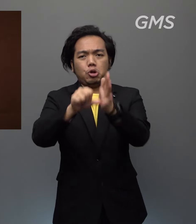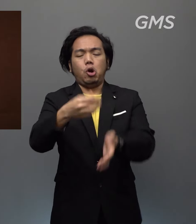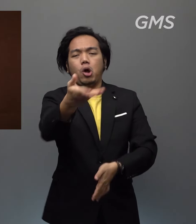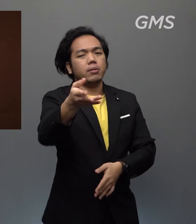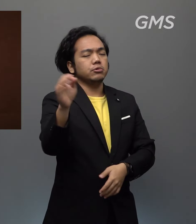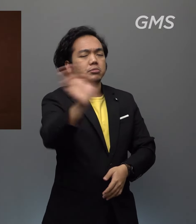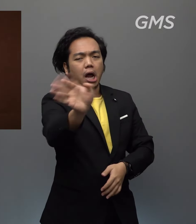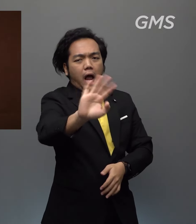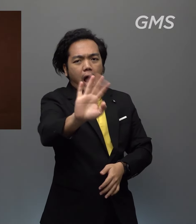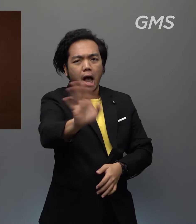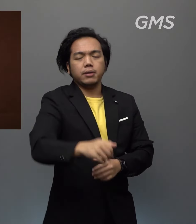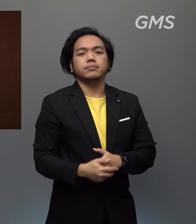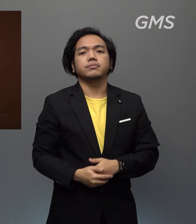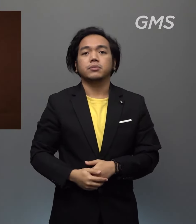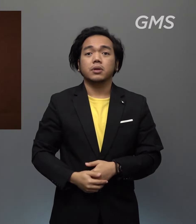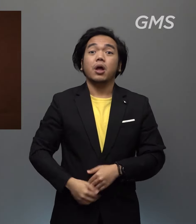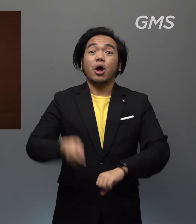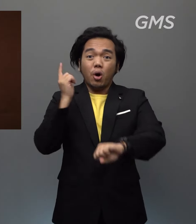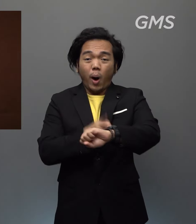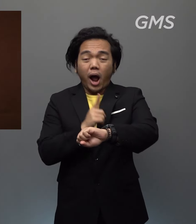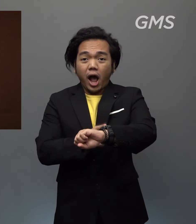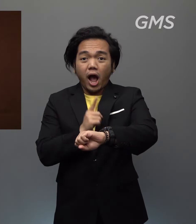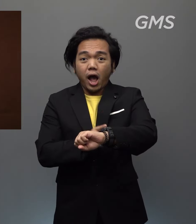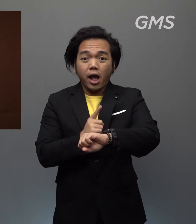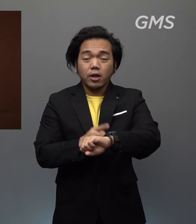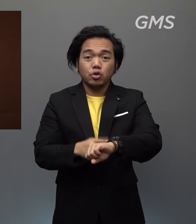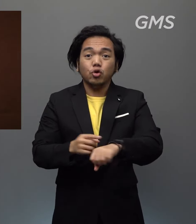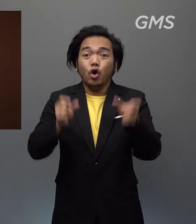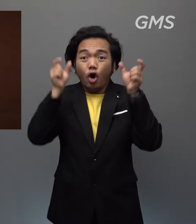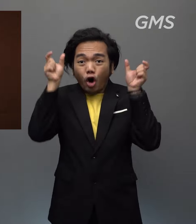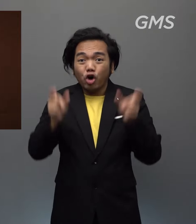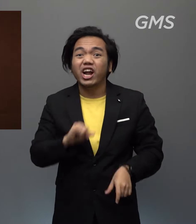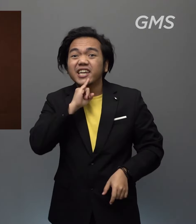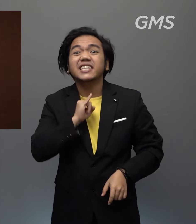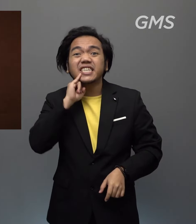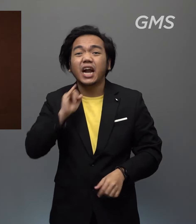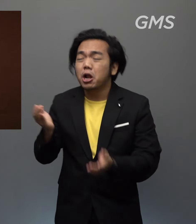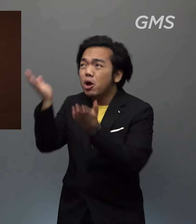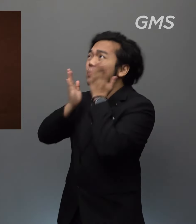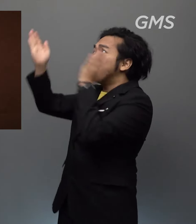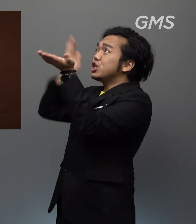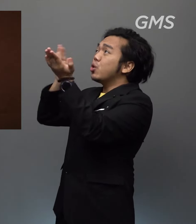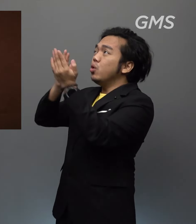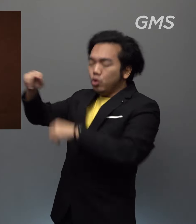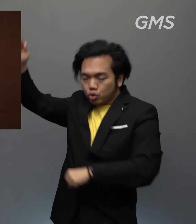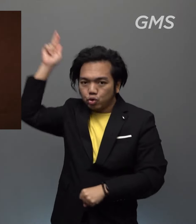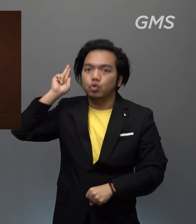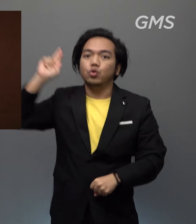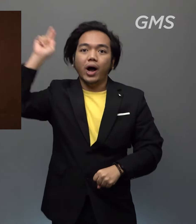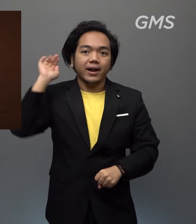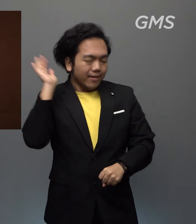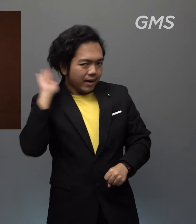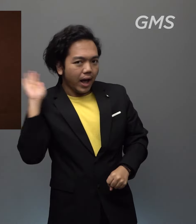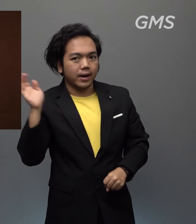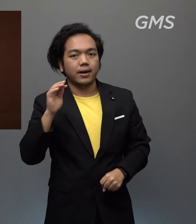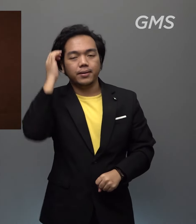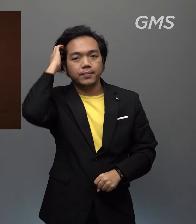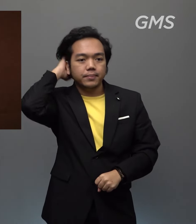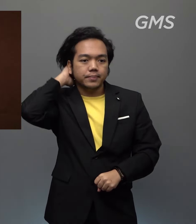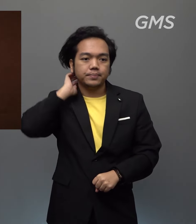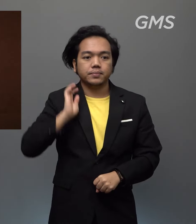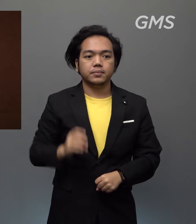dan mereka berseru kepada Tuhan, detik itu pula Tuhan mendengarkan seruan mereka. Dan yang menarik, ketika nabi